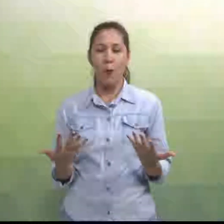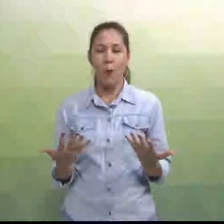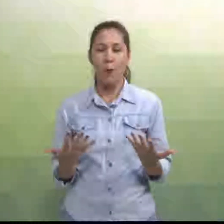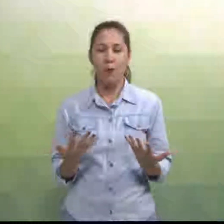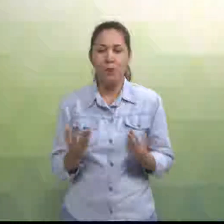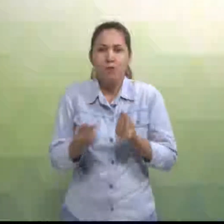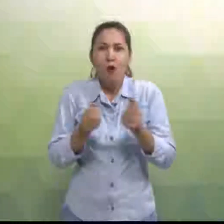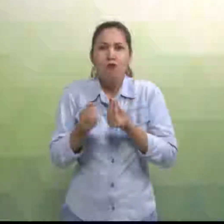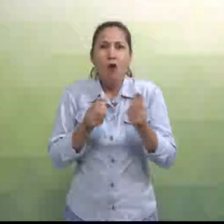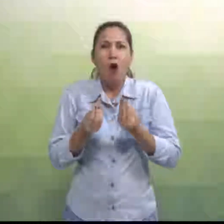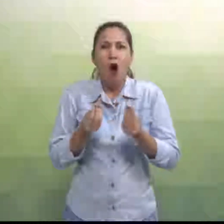Então,